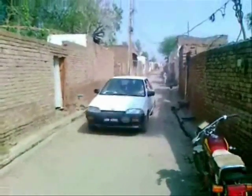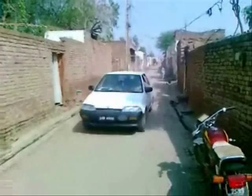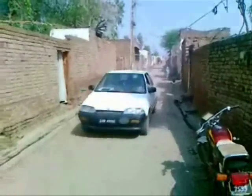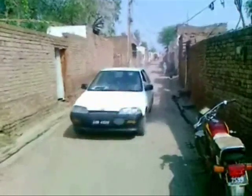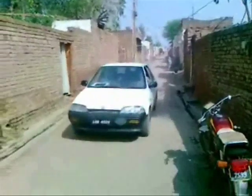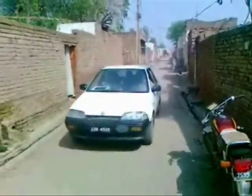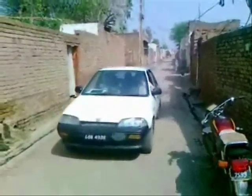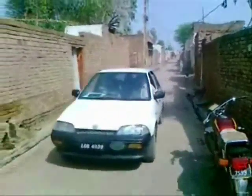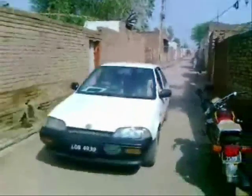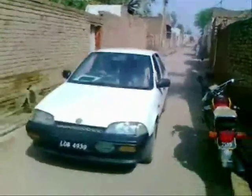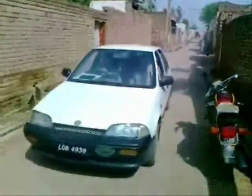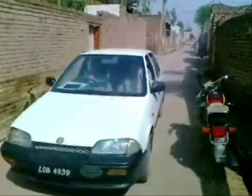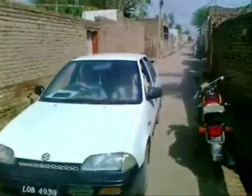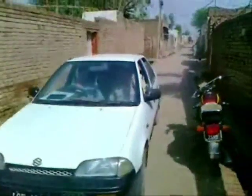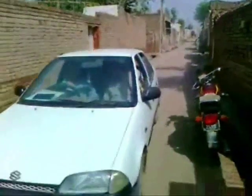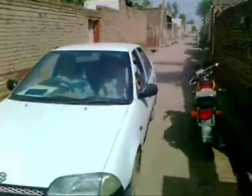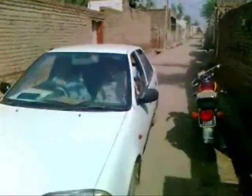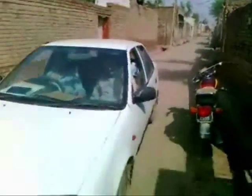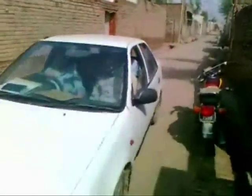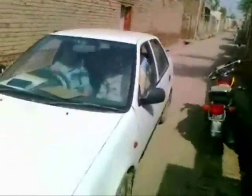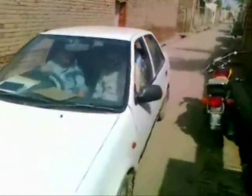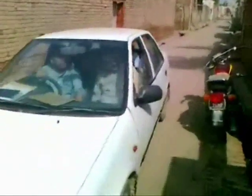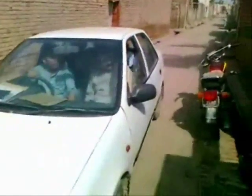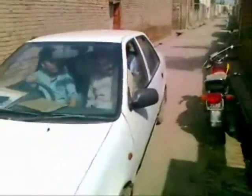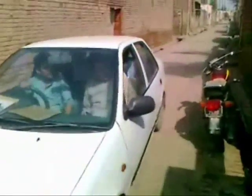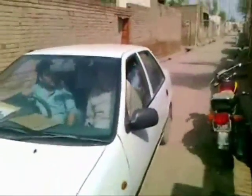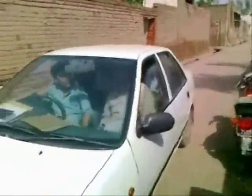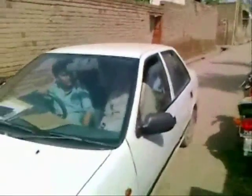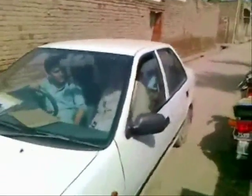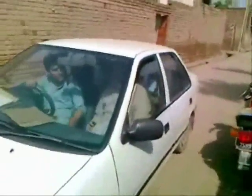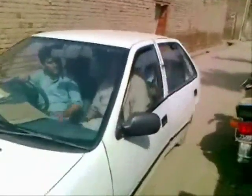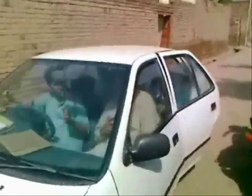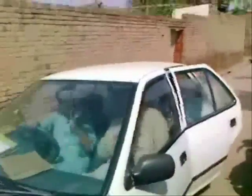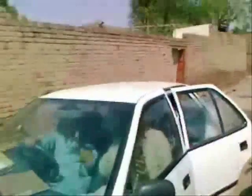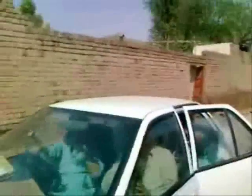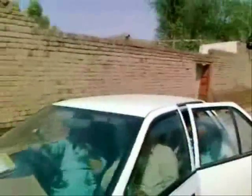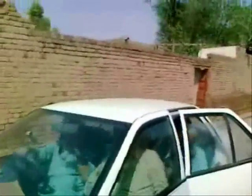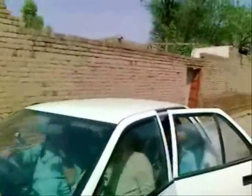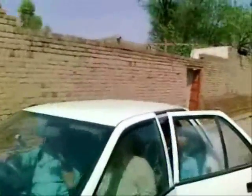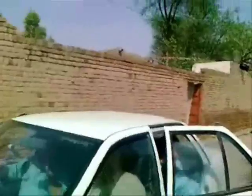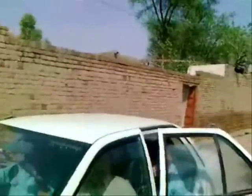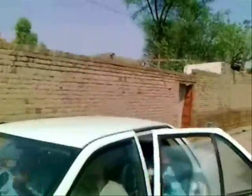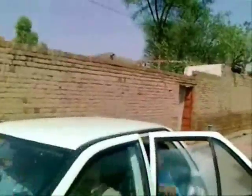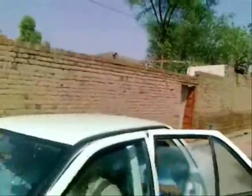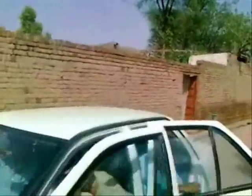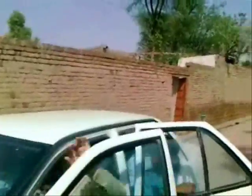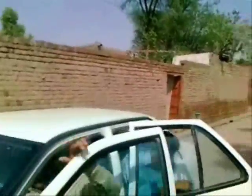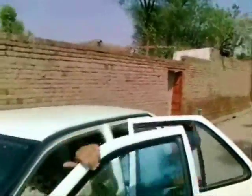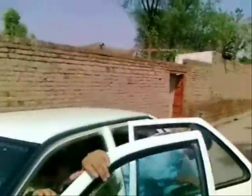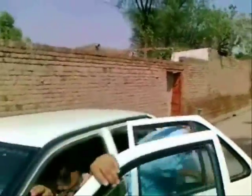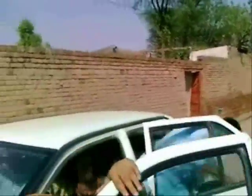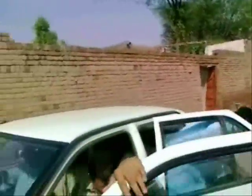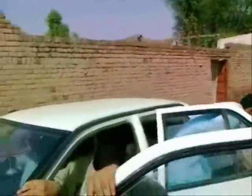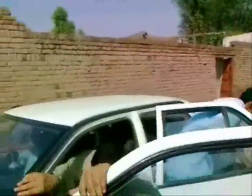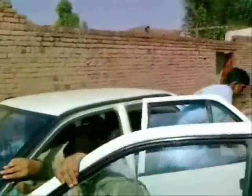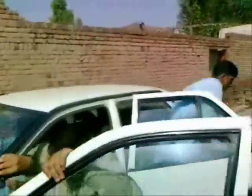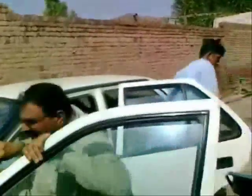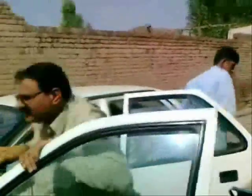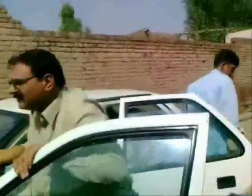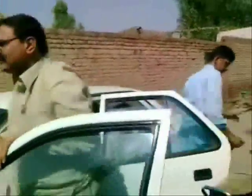ट्रस्ट प्लाजा में डेफ वेलफेयर सोसाइटी के डेफ वेलफेयर सोसाइटी का दफ्तर बनाया हुआ और उसमें गुंगे बहरे